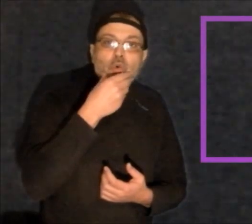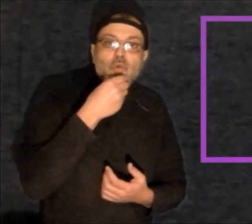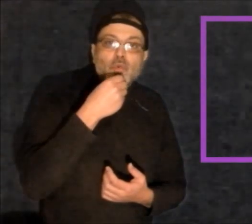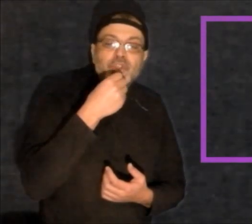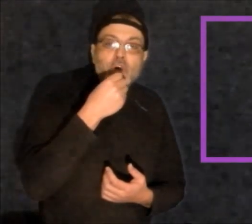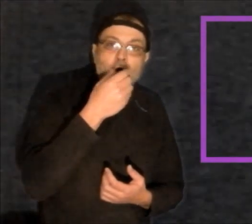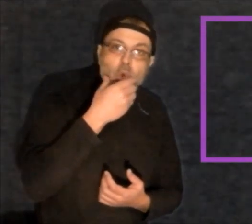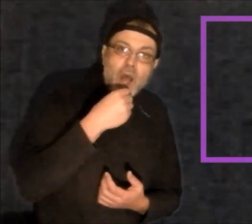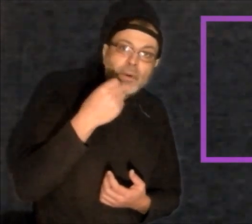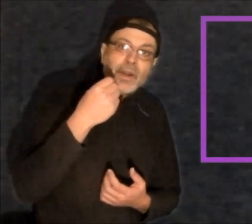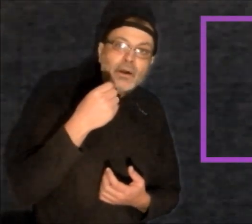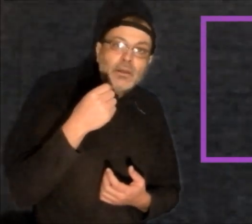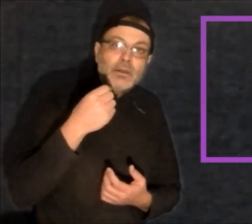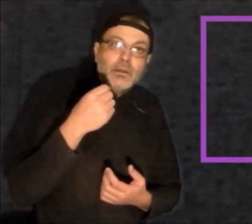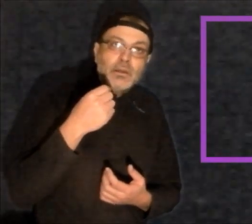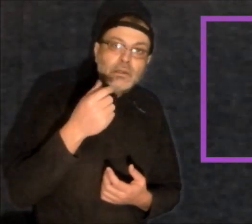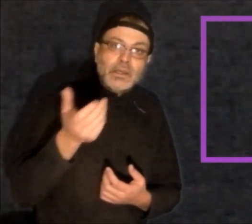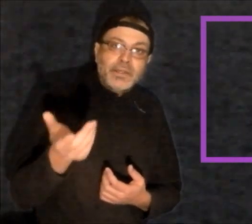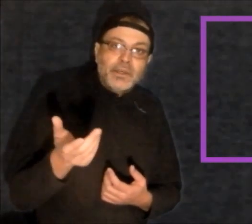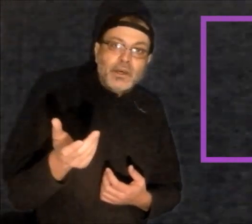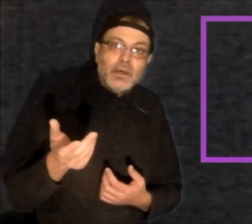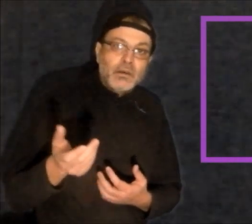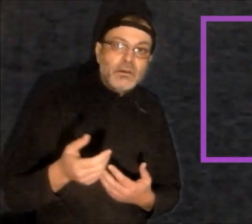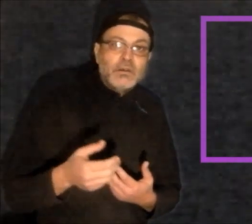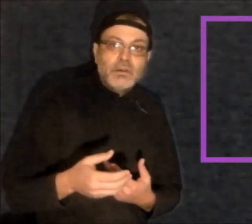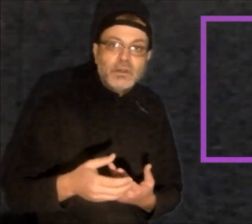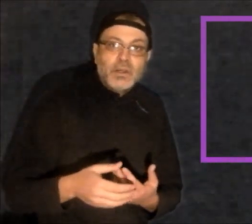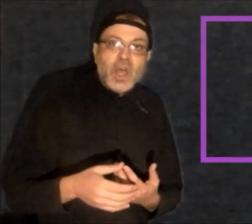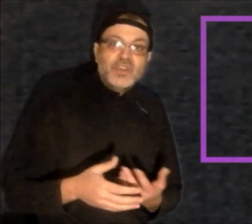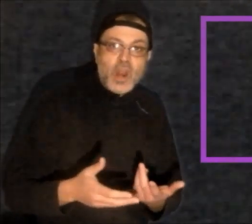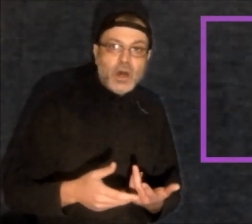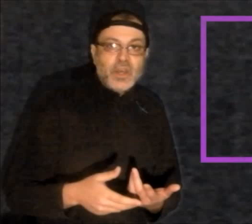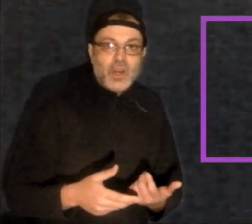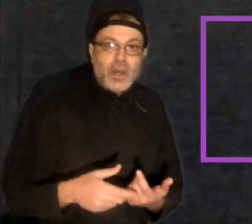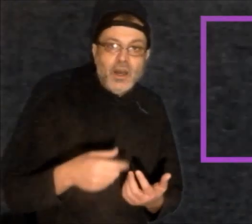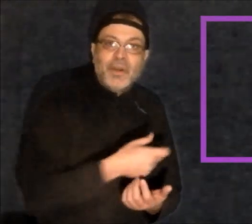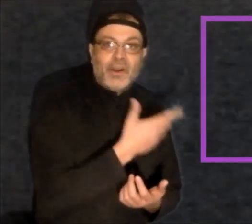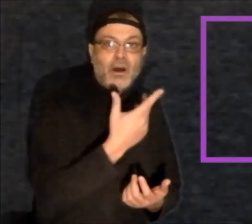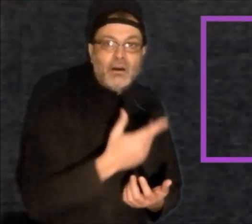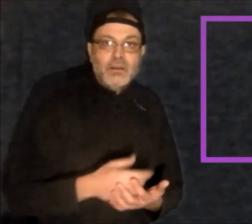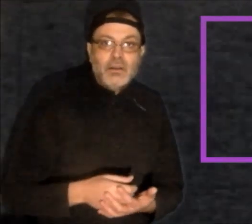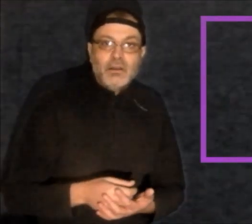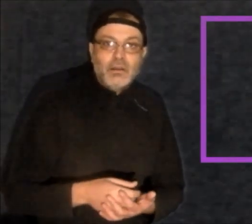اسمها وجهه حمرة يعني خجلة خجلة حمرة،